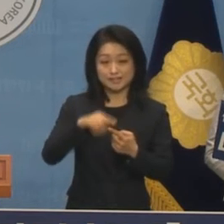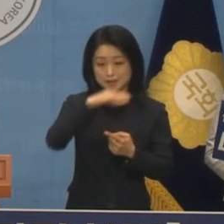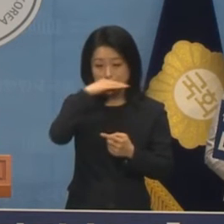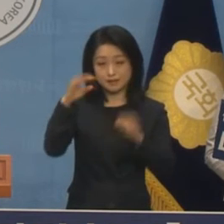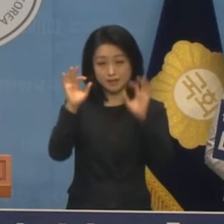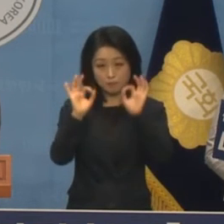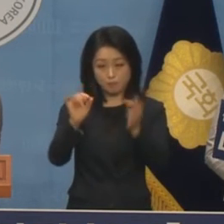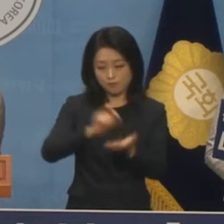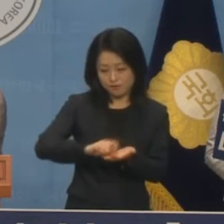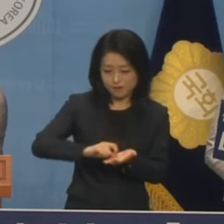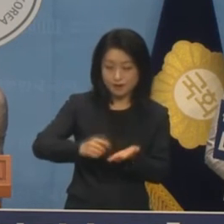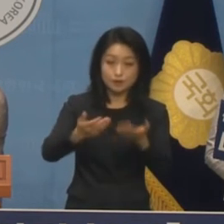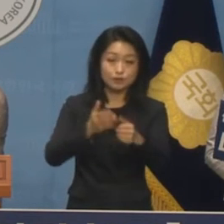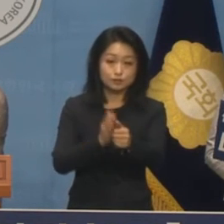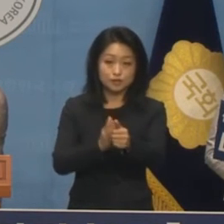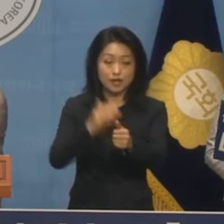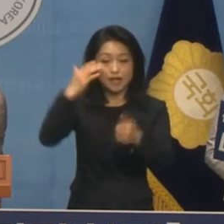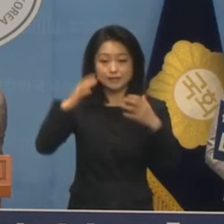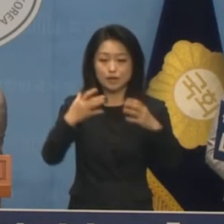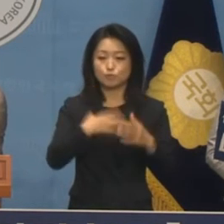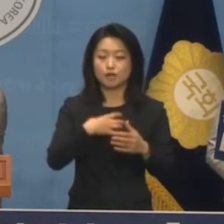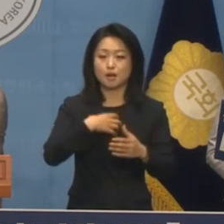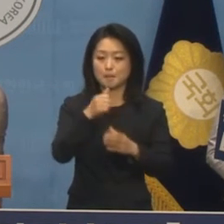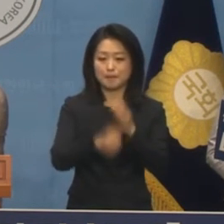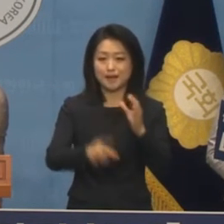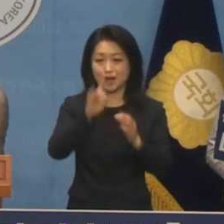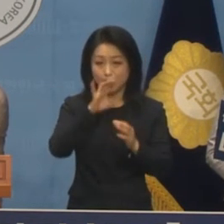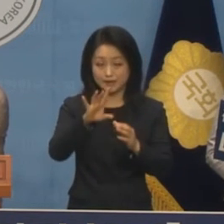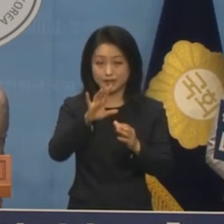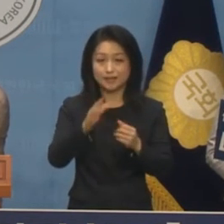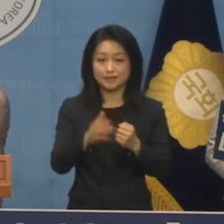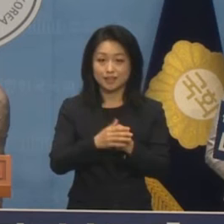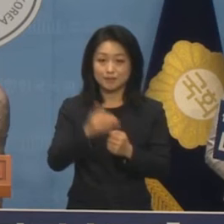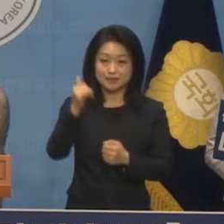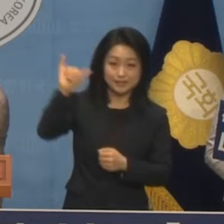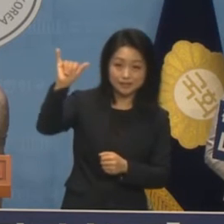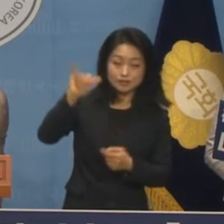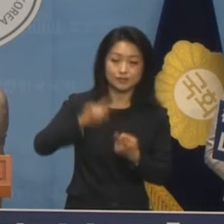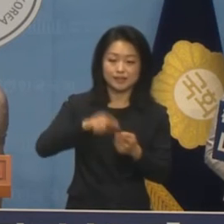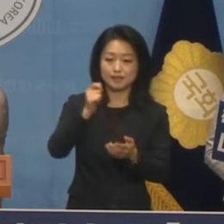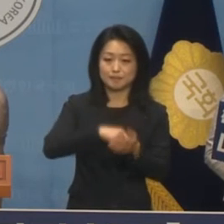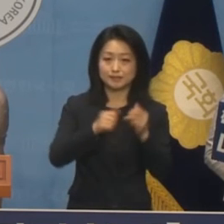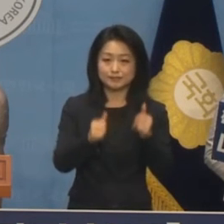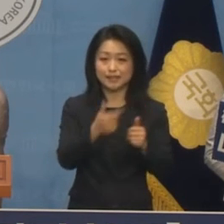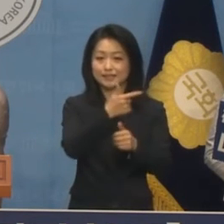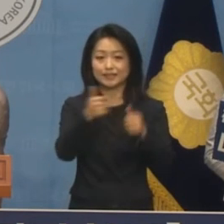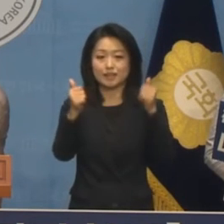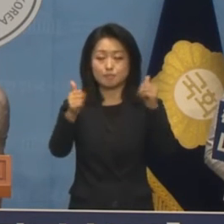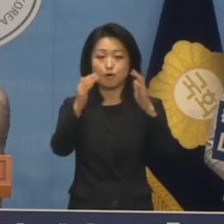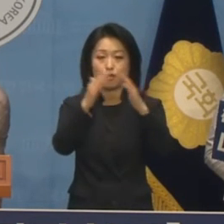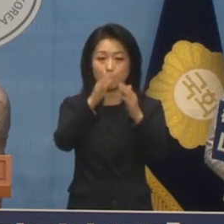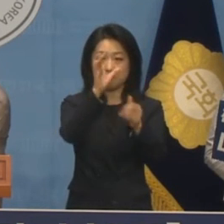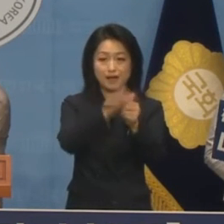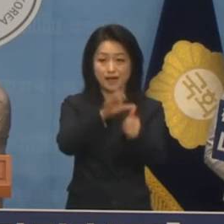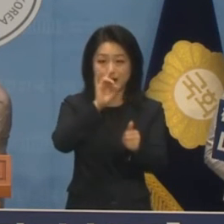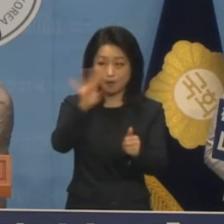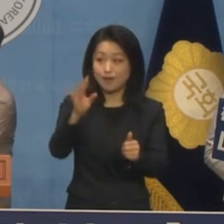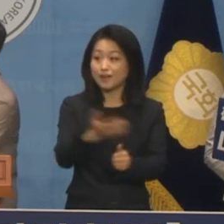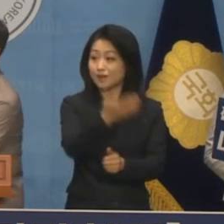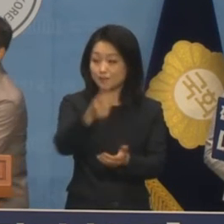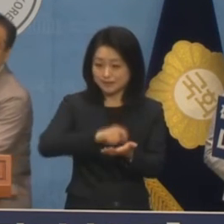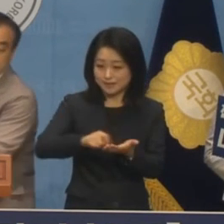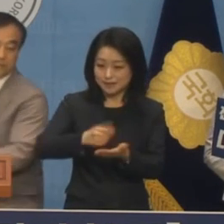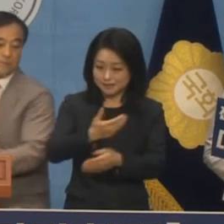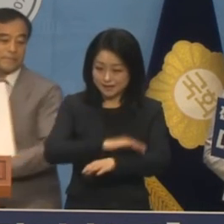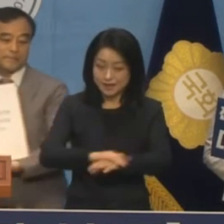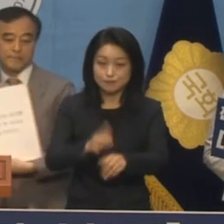바르게 보도해서 우리나라가 위험에 빠지지 않도록 젠더 사상을 주장하는 대법관 되지 않도록 언론에서 잘 밝혀 주시기를 바랍니다.